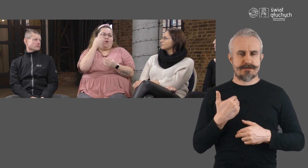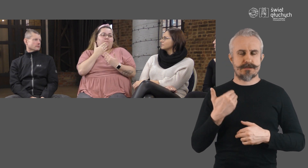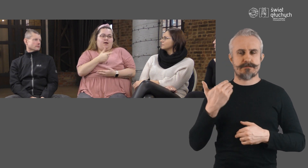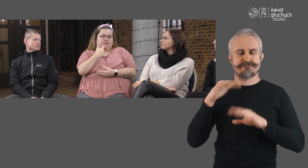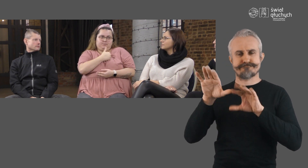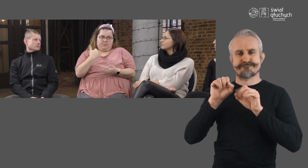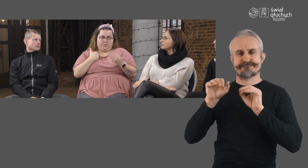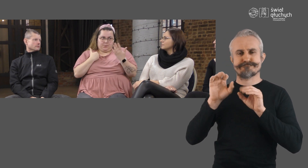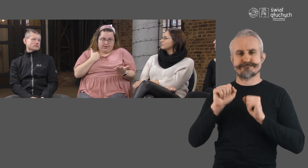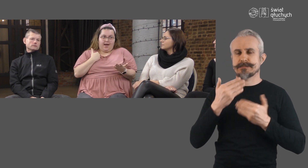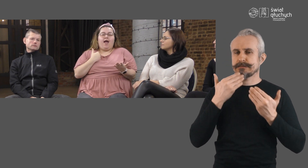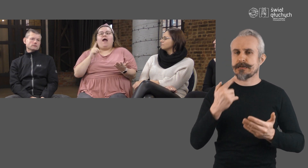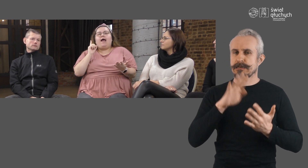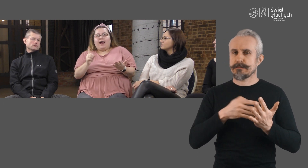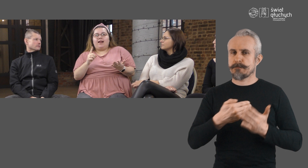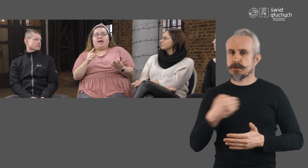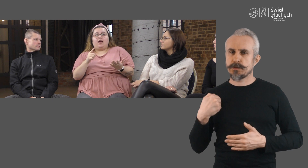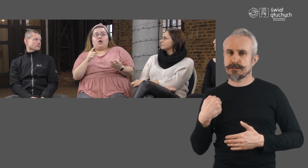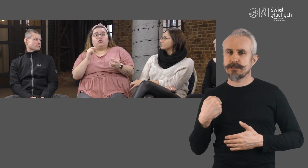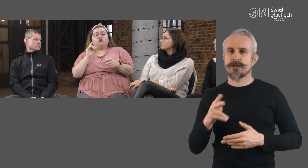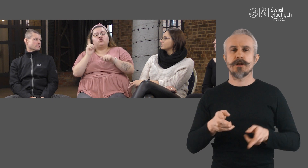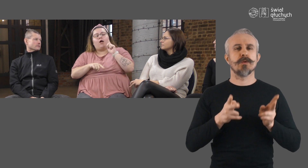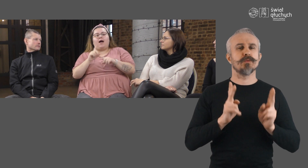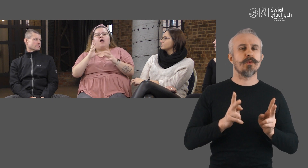okej. Dlatego, że znam język polski.